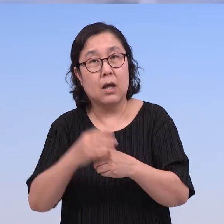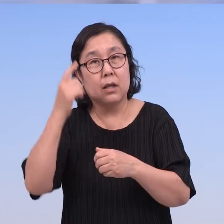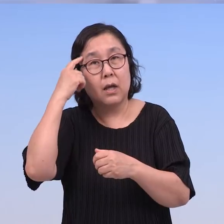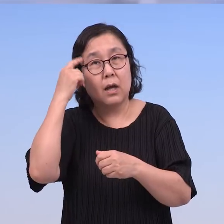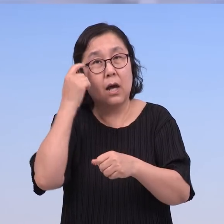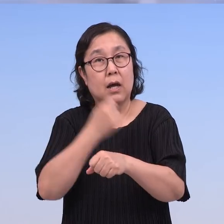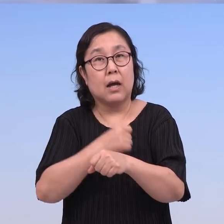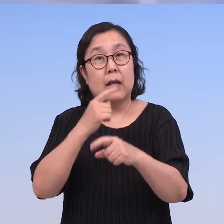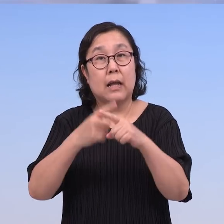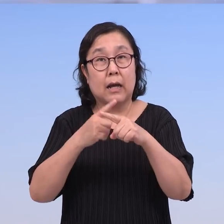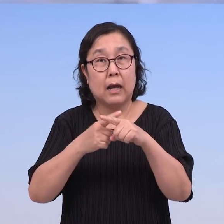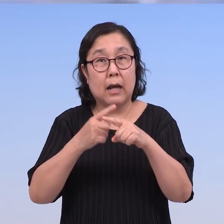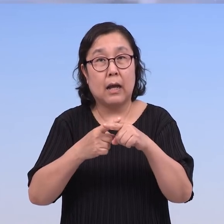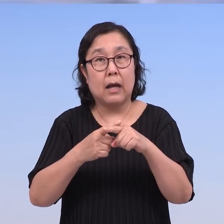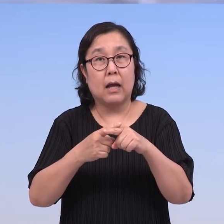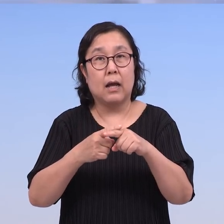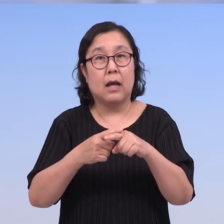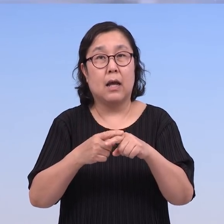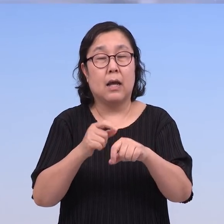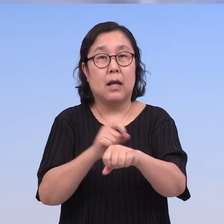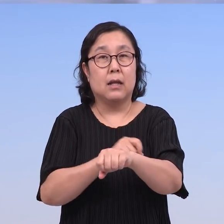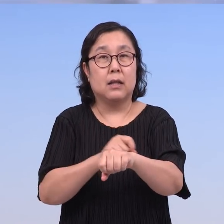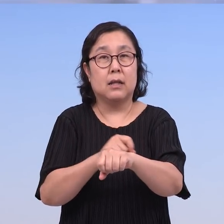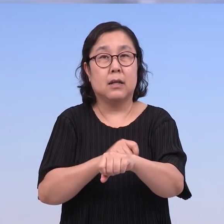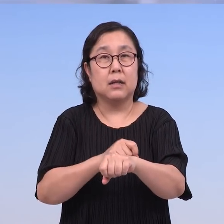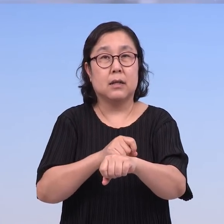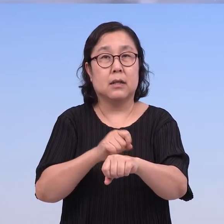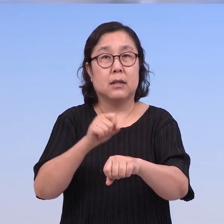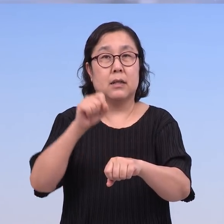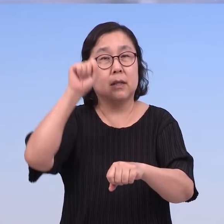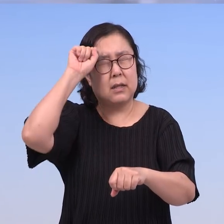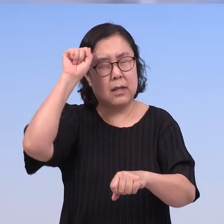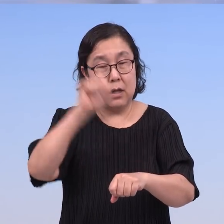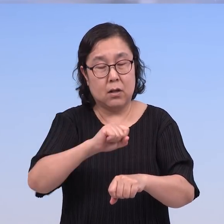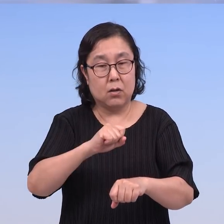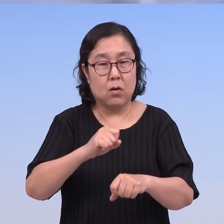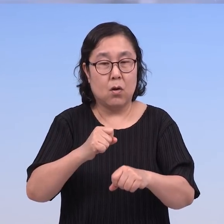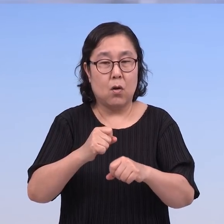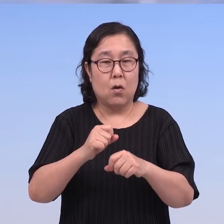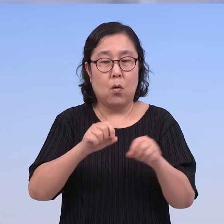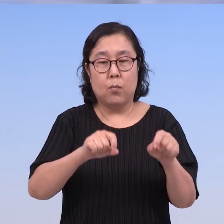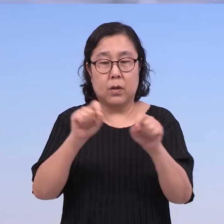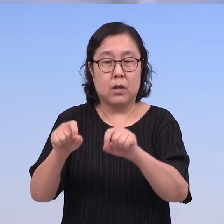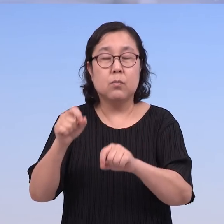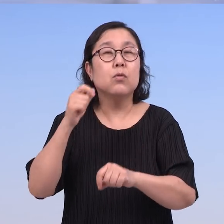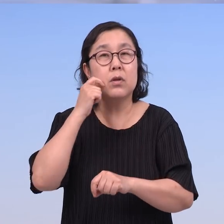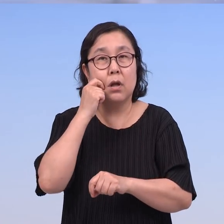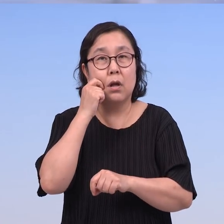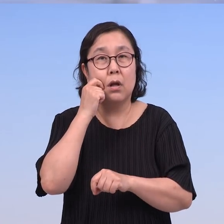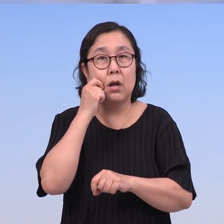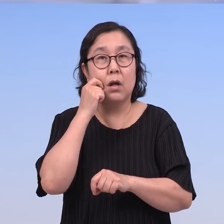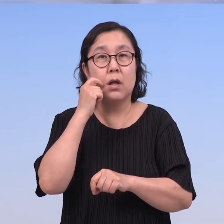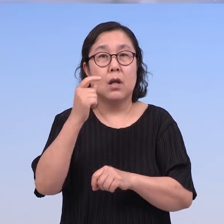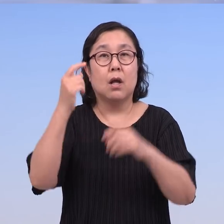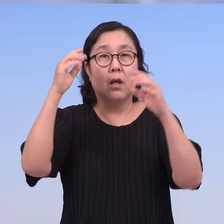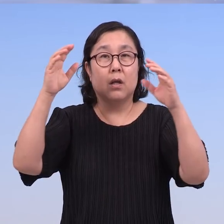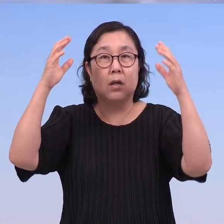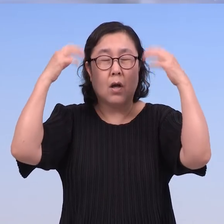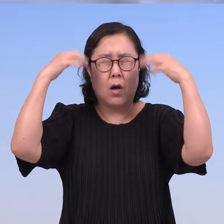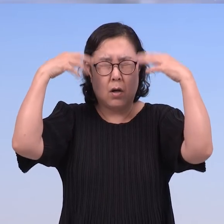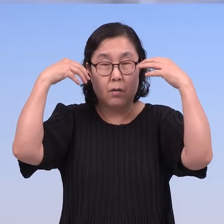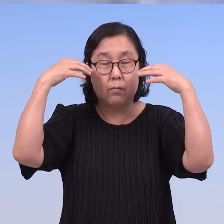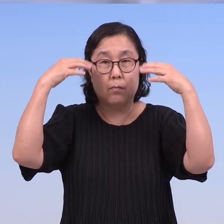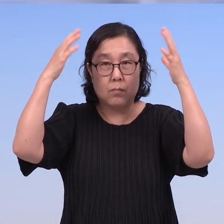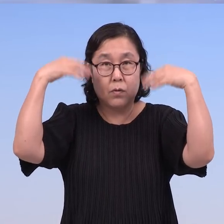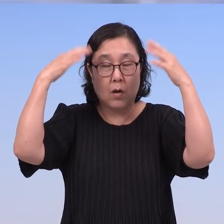그런 생각을 하다가 이 특세는 절대 못 옮기겠는 거예요. 왜 못 옮기느냐 하면은요, 지난